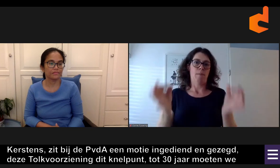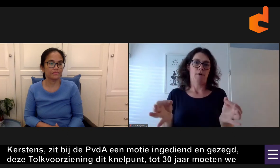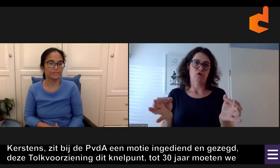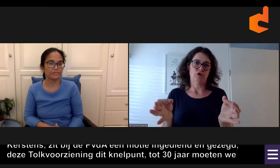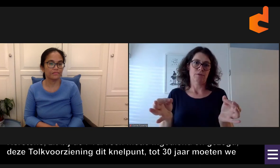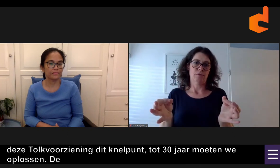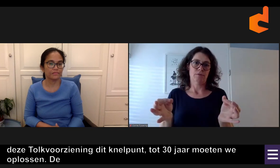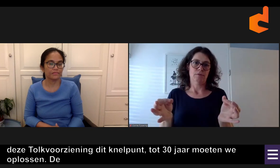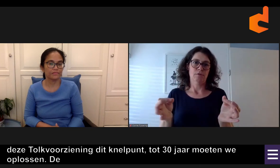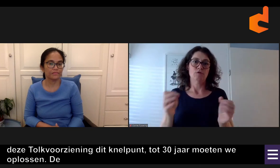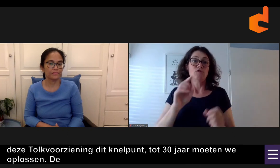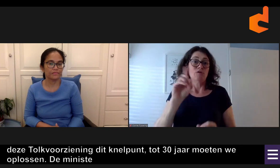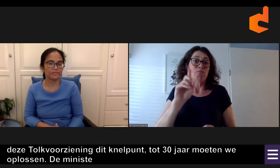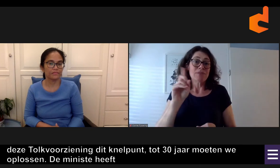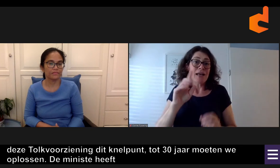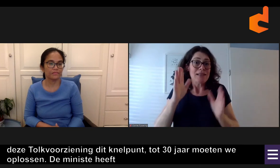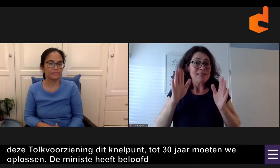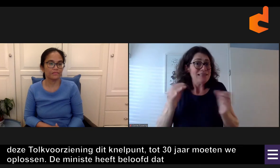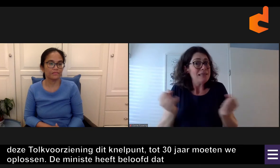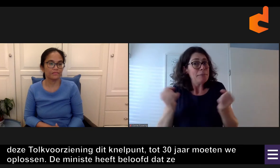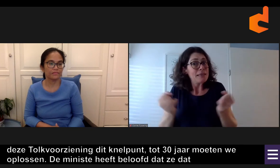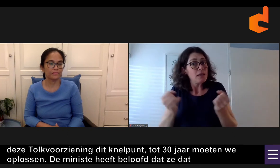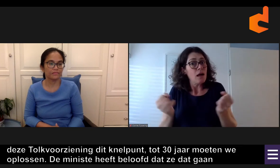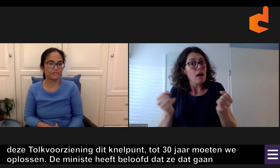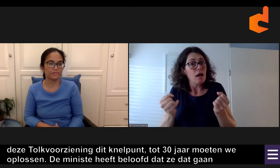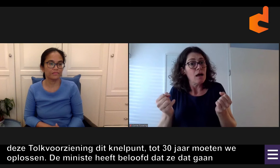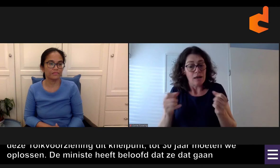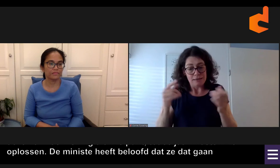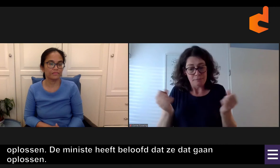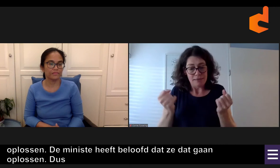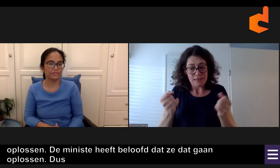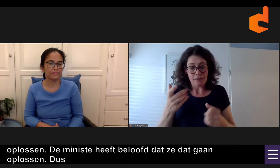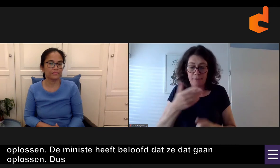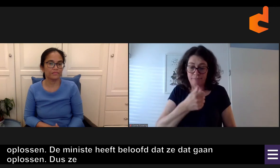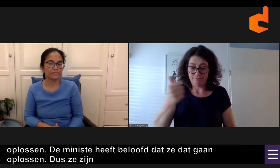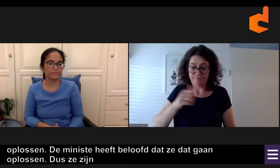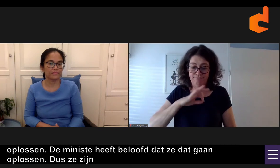heeft beloofd dat ze dat gaan oplossen. Dus ze zijn ermee bezig.